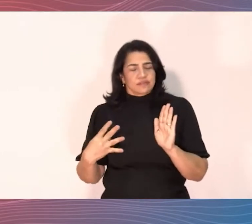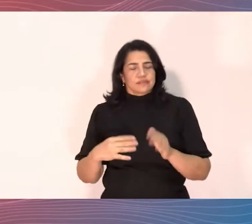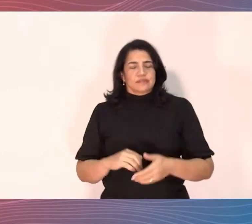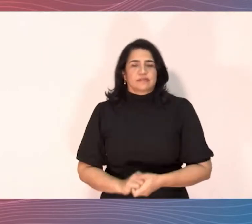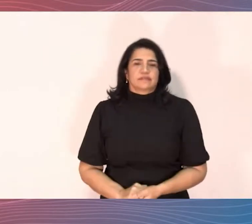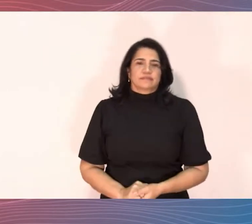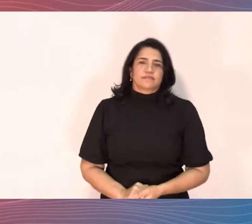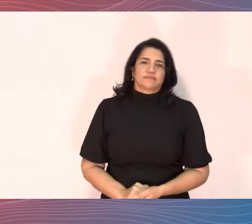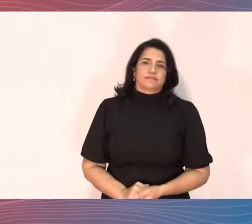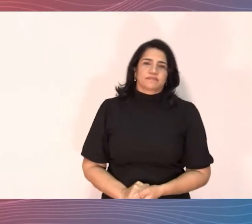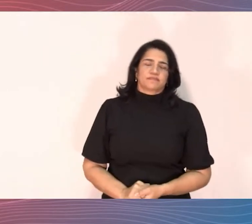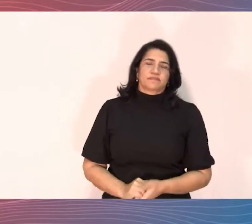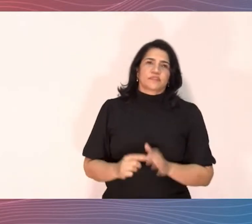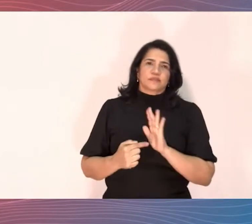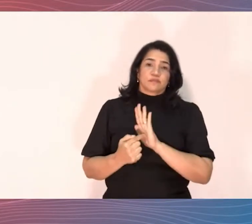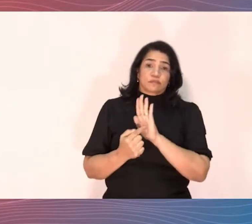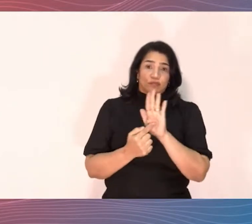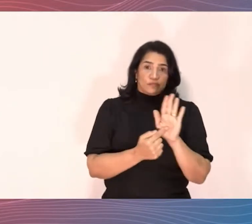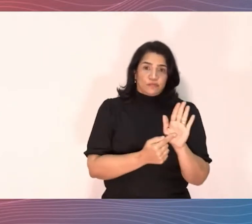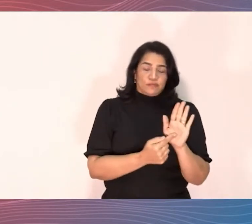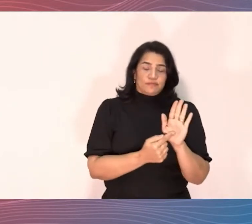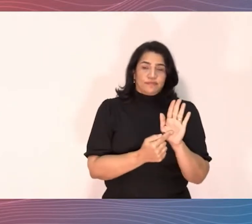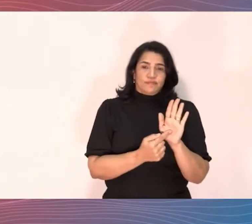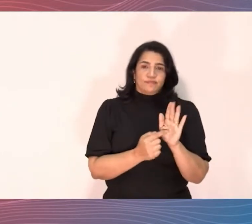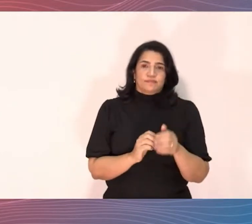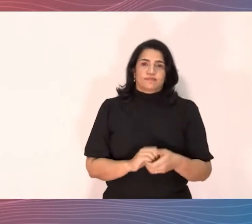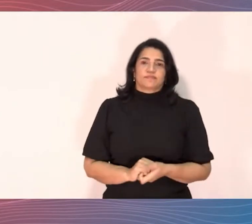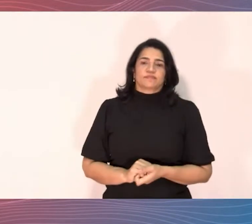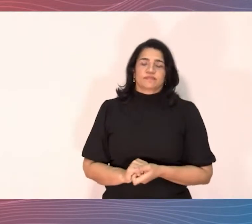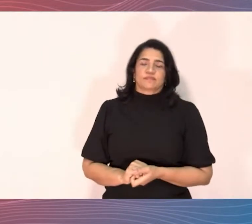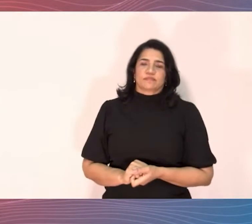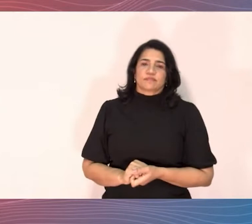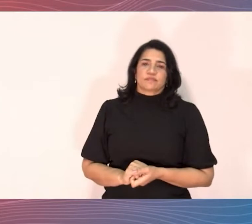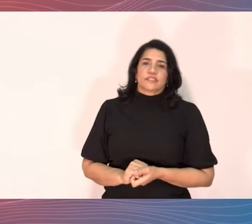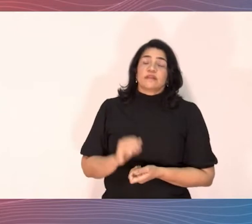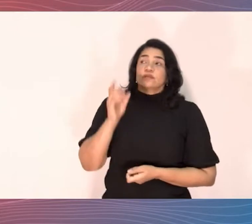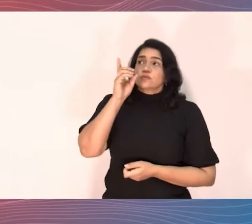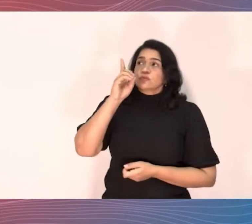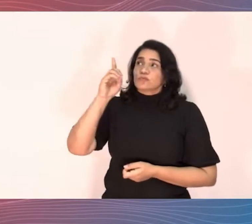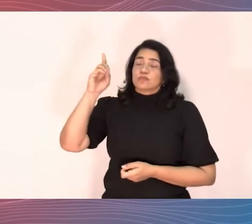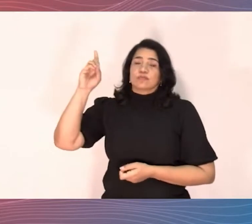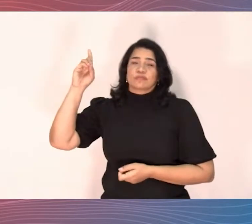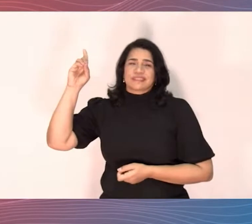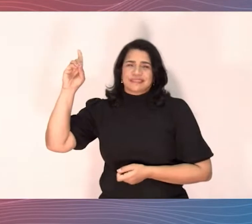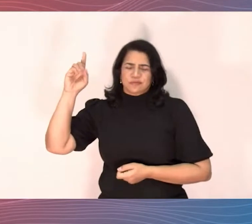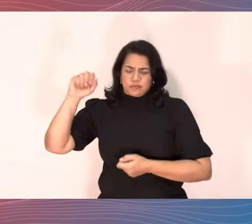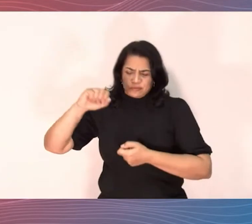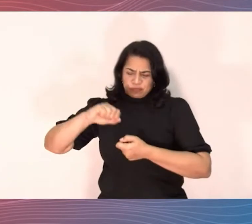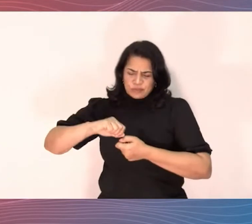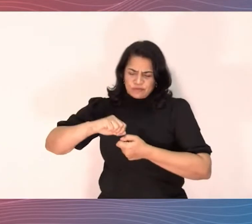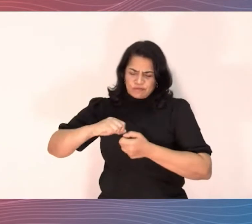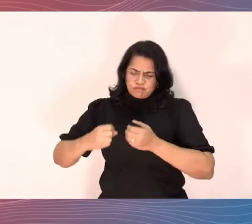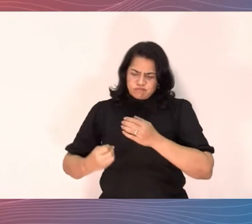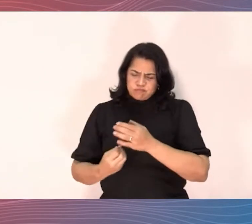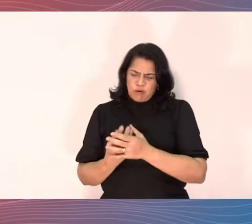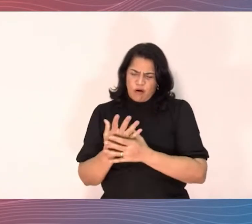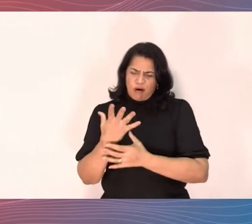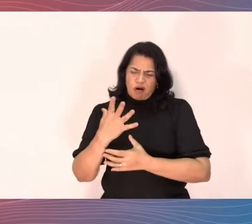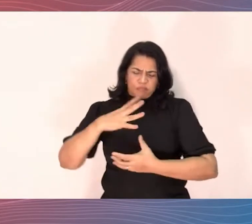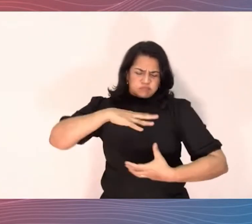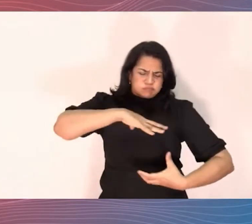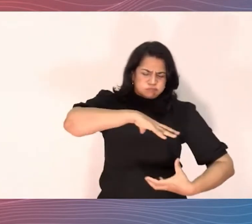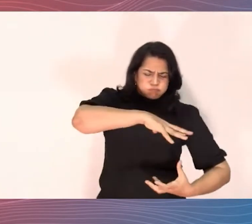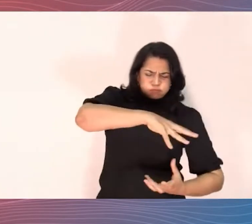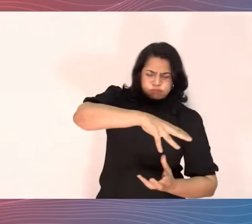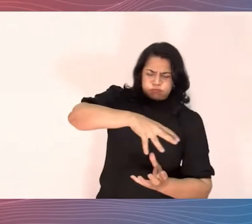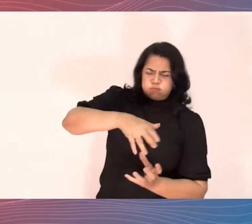versículo 24, que diz: o Deus que fez o mundo e tudo o que nele